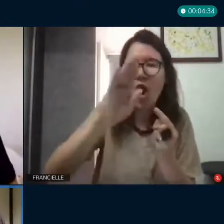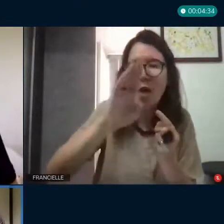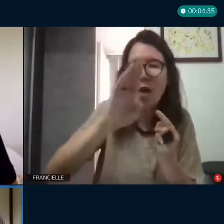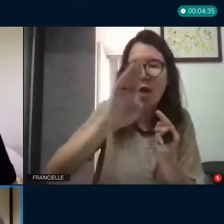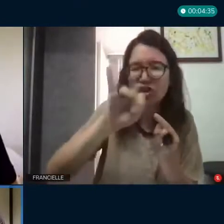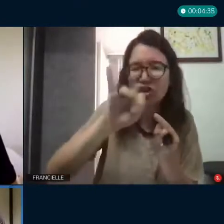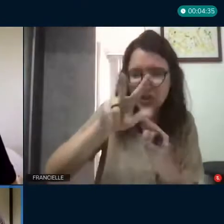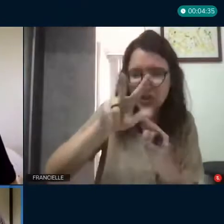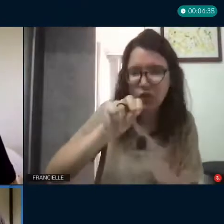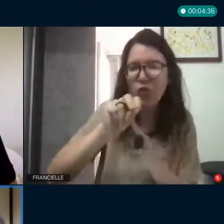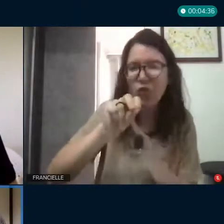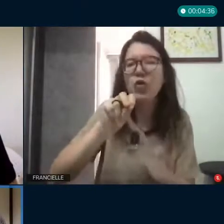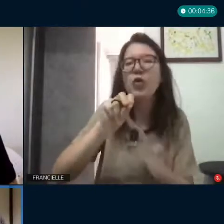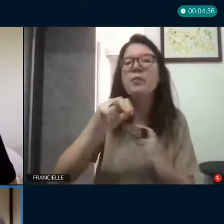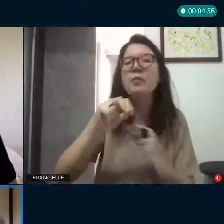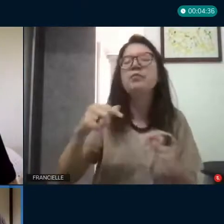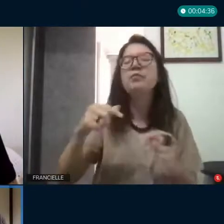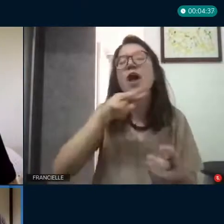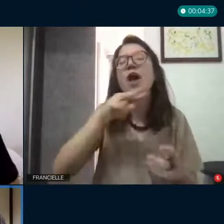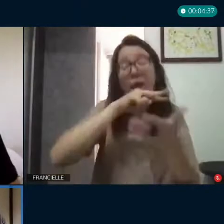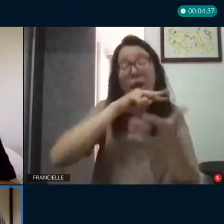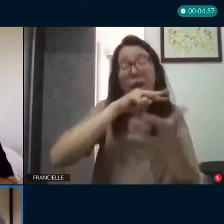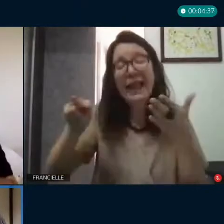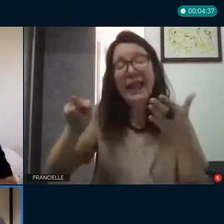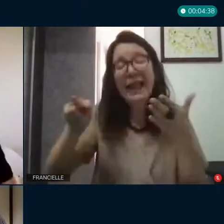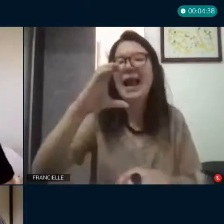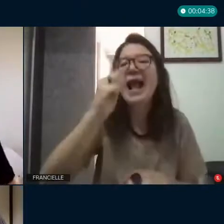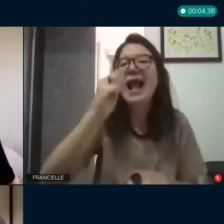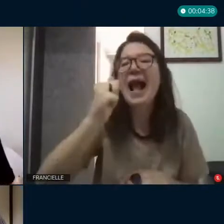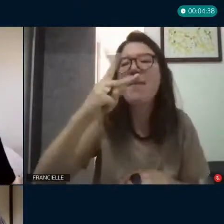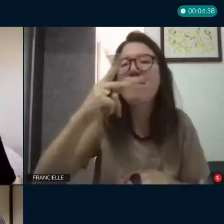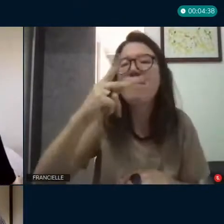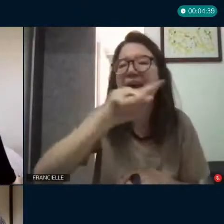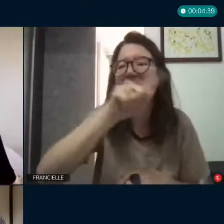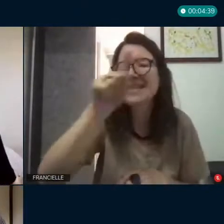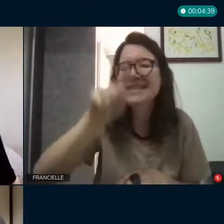A segunda coisa é sobre o objetivo.